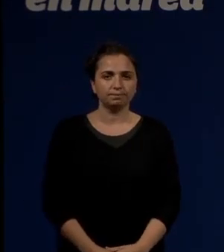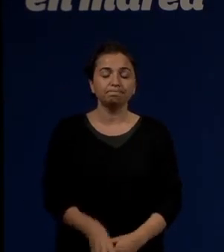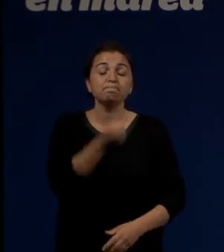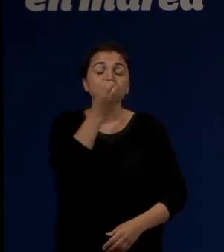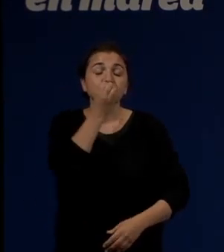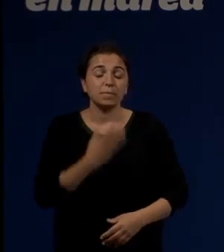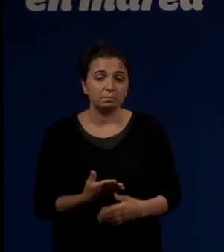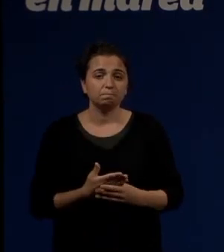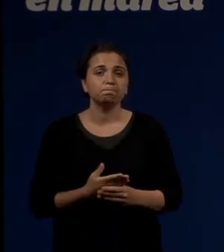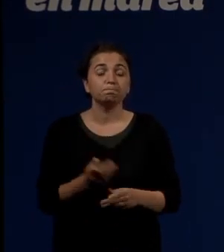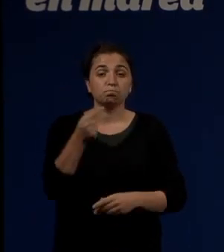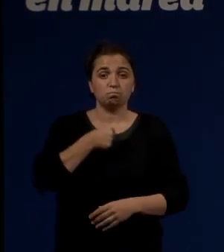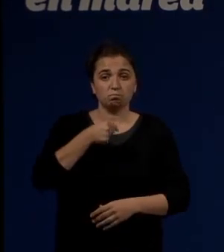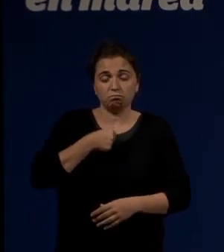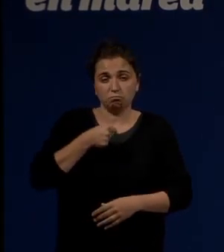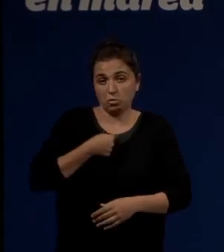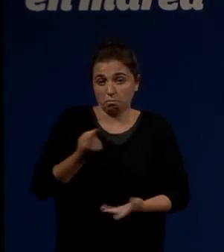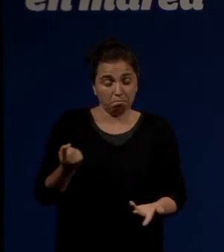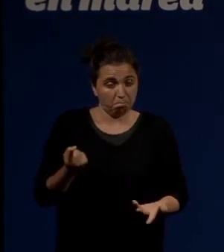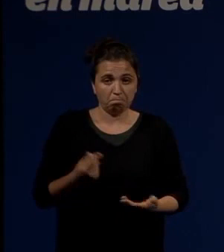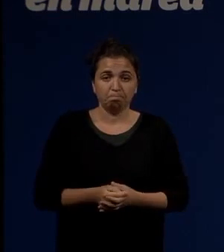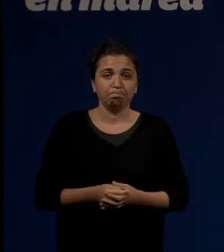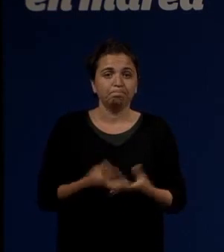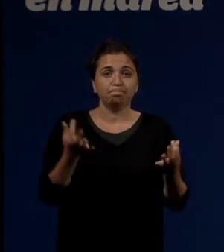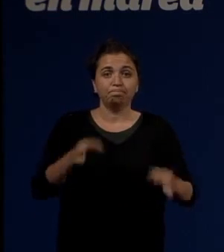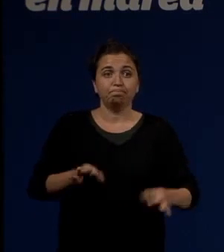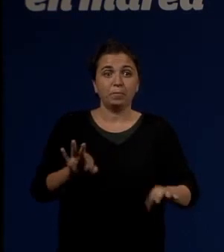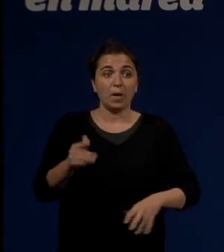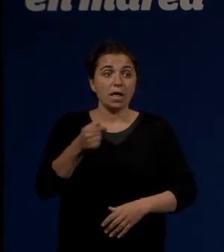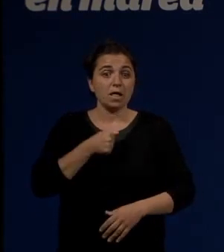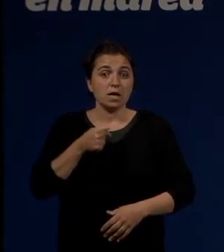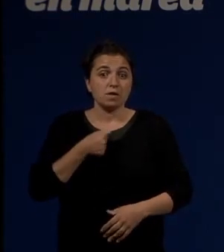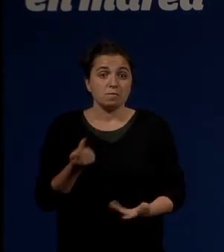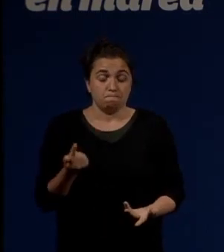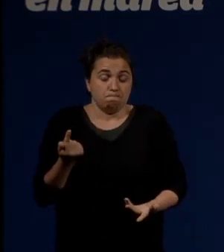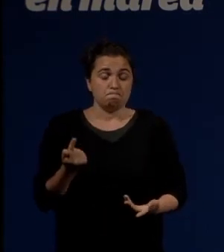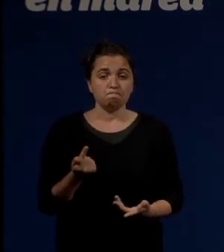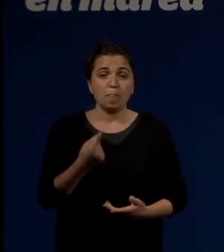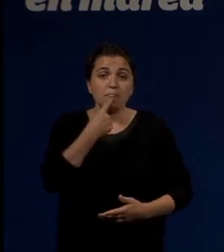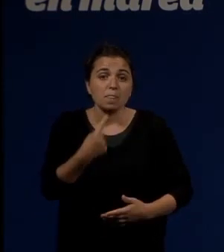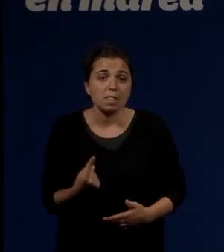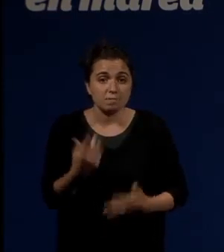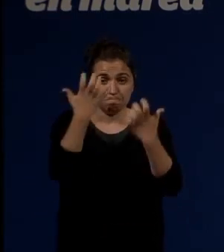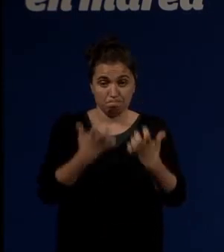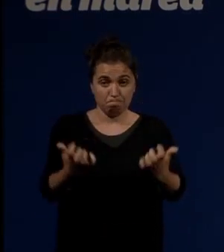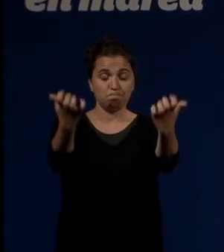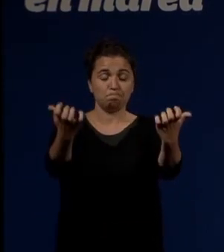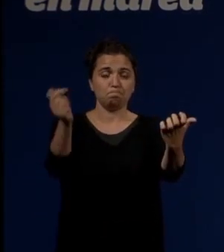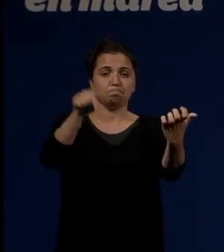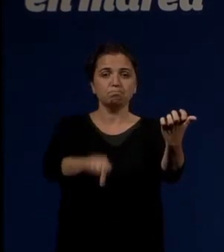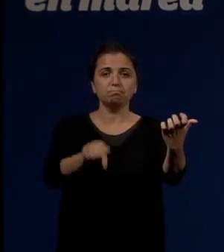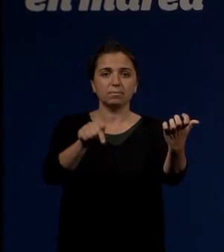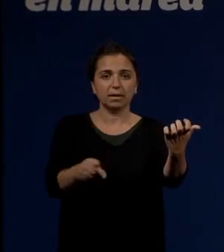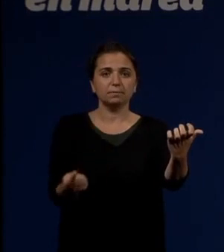Ben, eu simplemente por poñernos a todos en cintura do que vamos